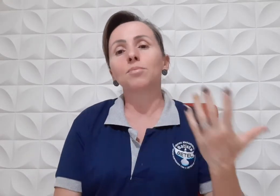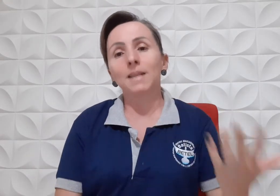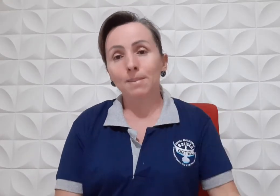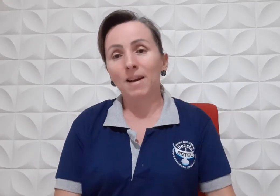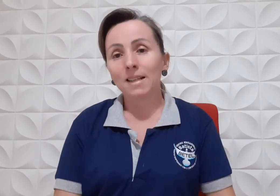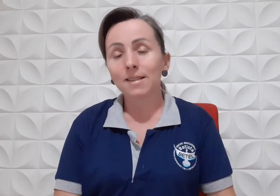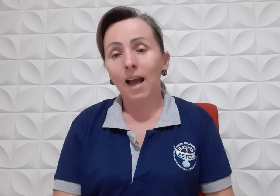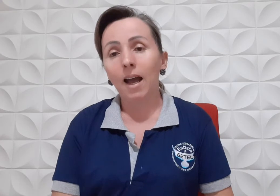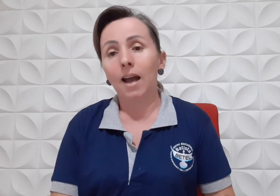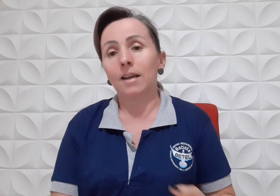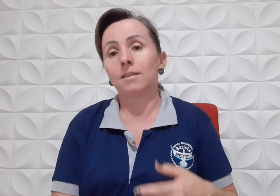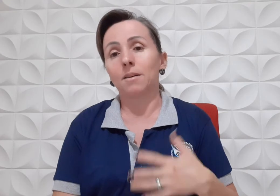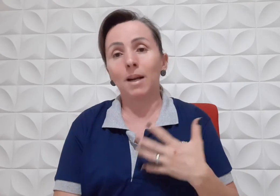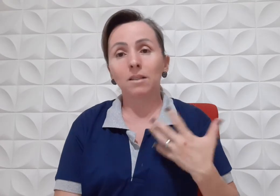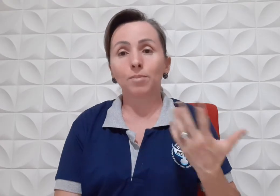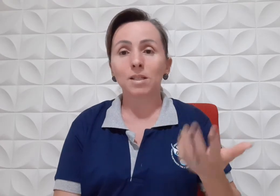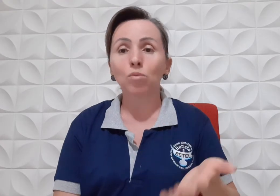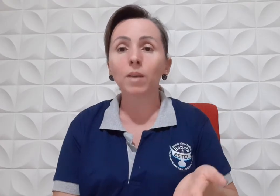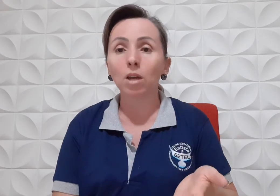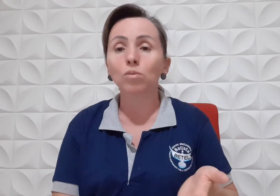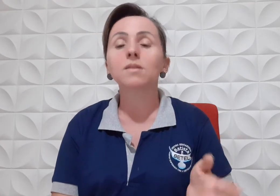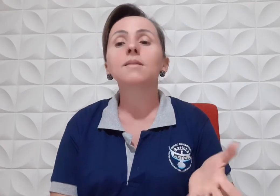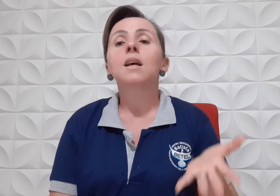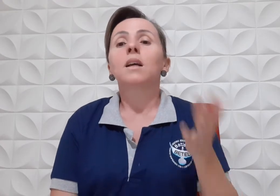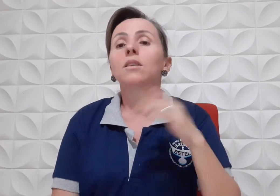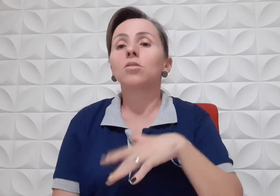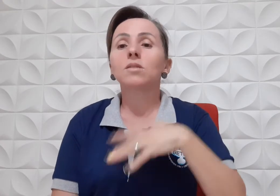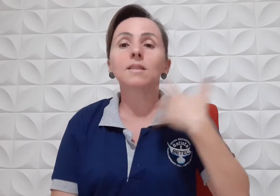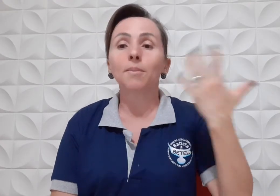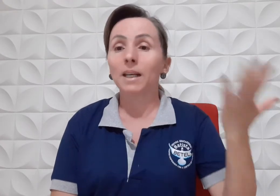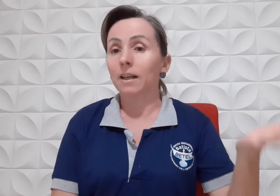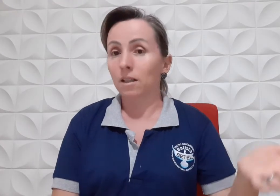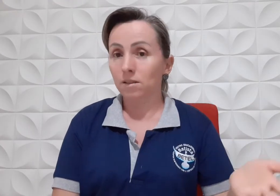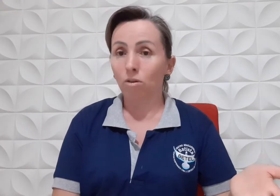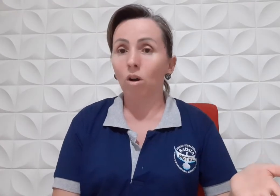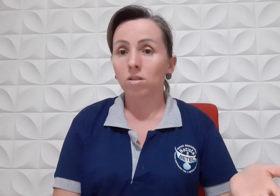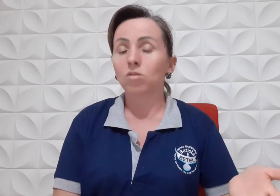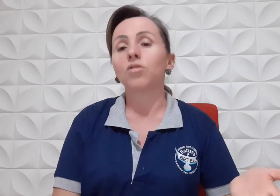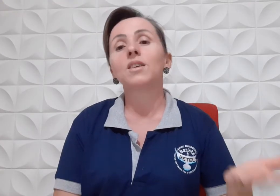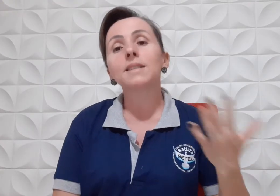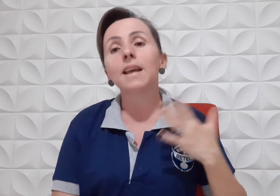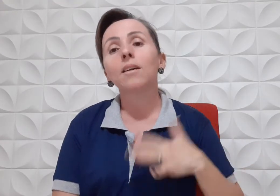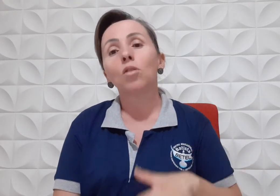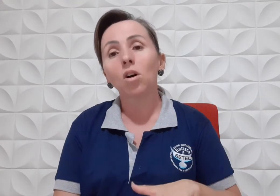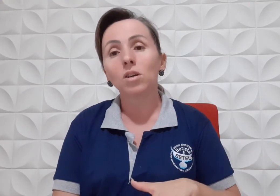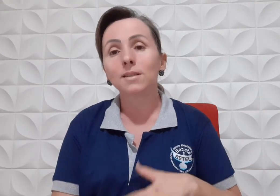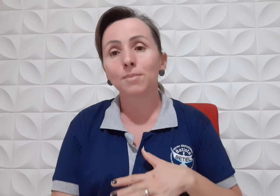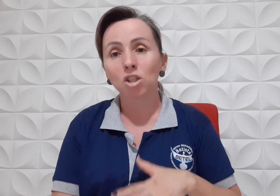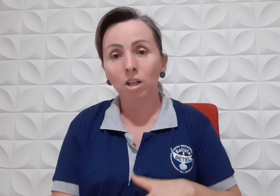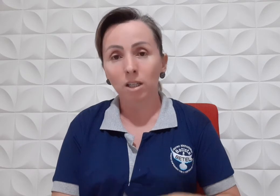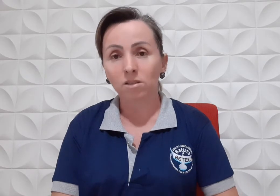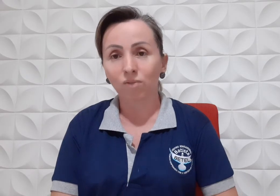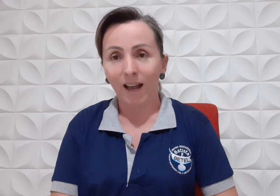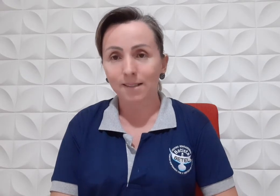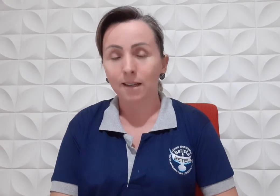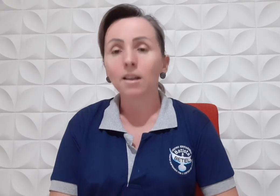mais braçais, trabalhos mais humildes, que os americanos não gostam de fazer, os mexicanos fazem.